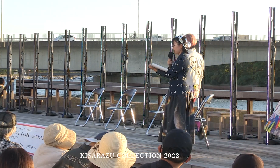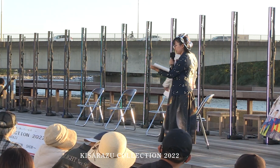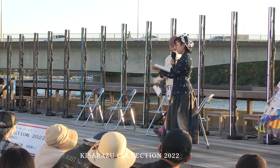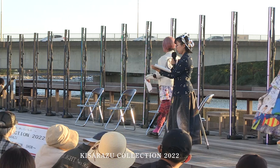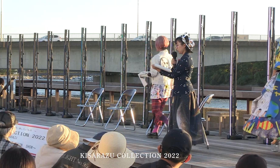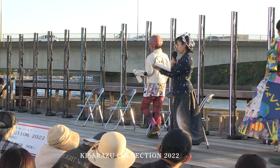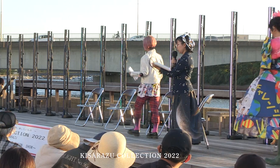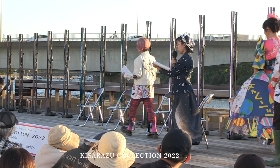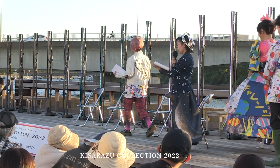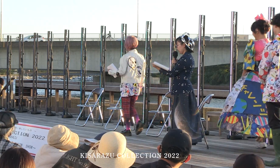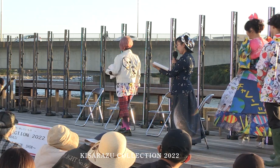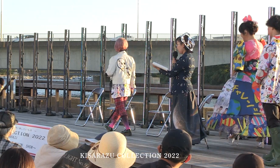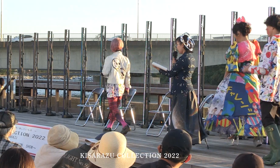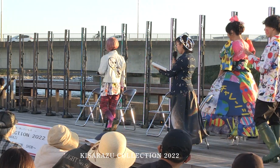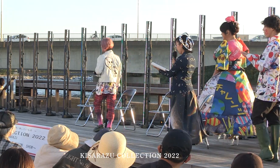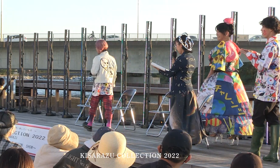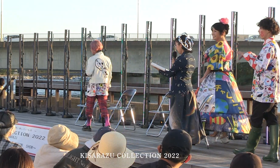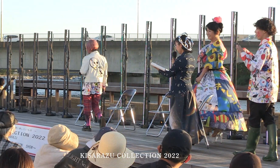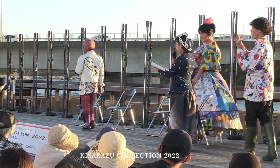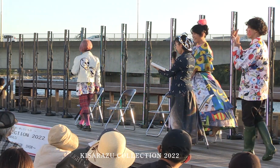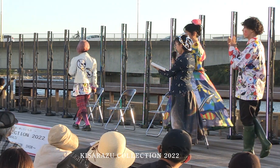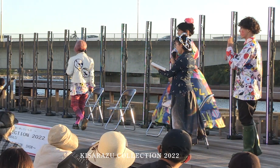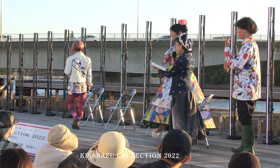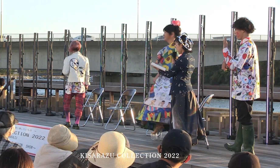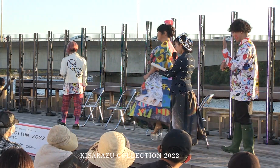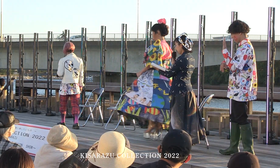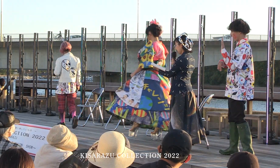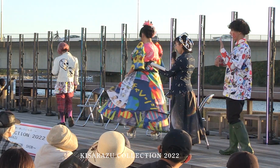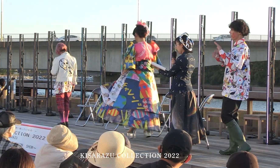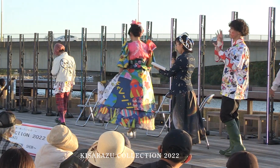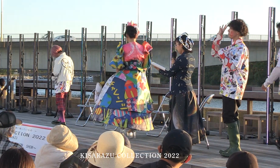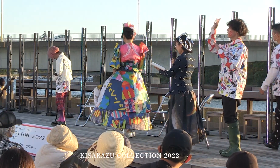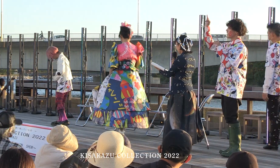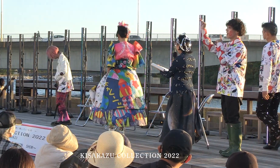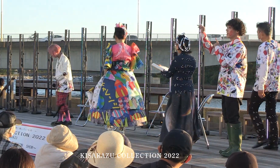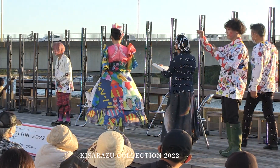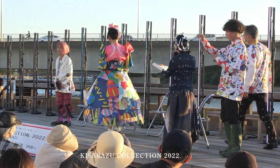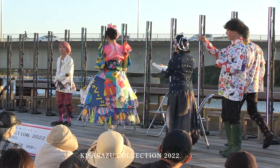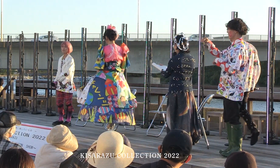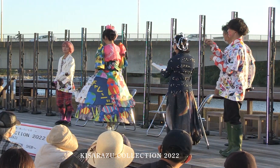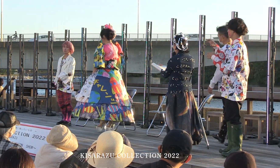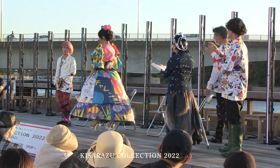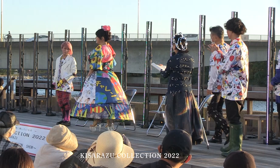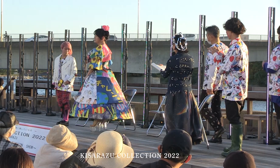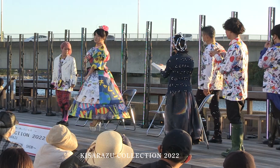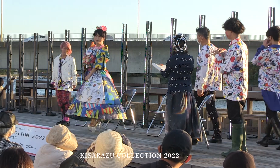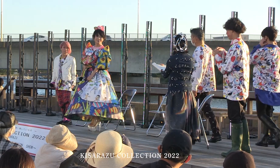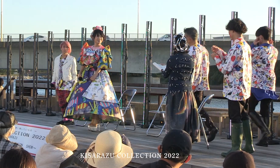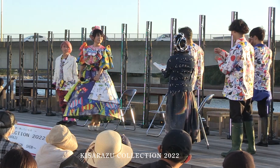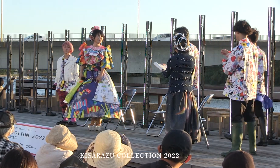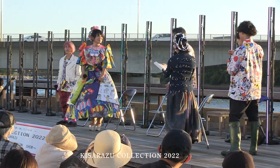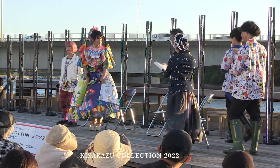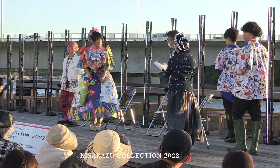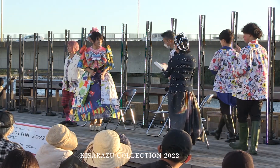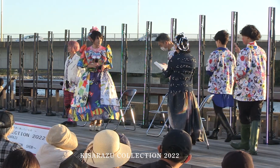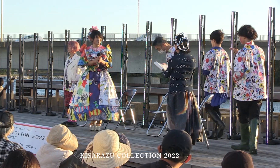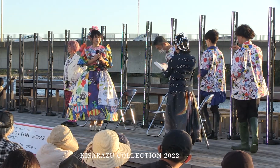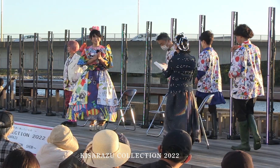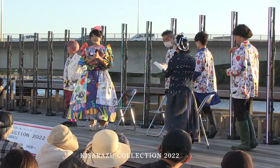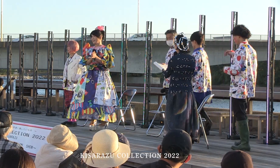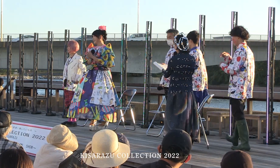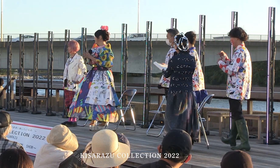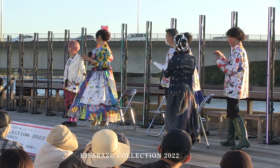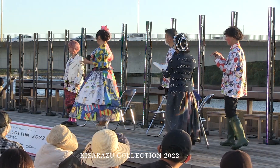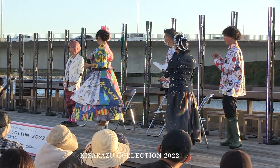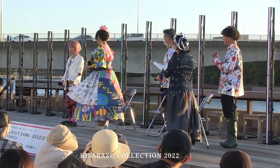さあ、今日本日テーマでもある未来について、スペシャルゲストの春名愛様、そして木更津